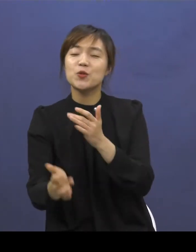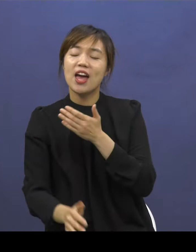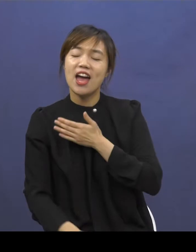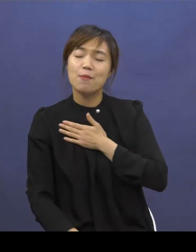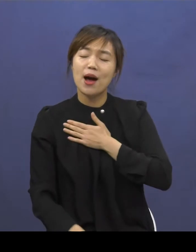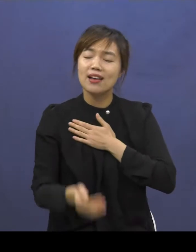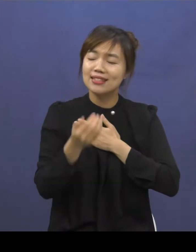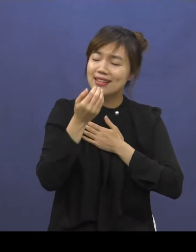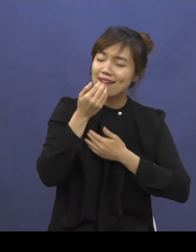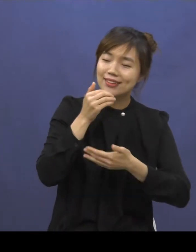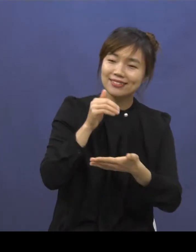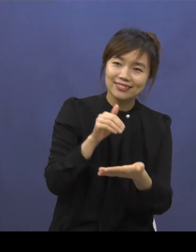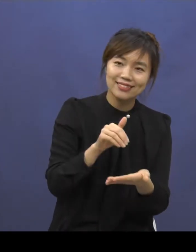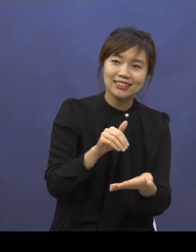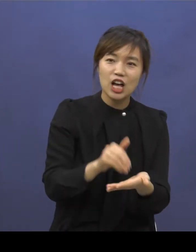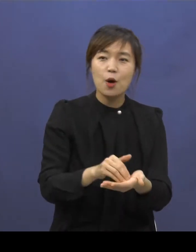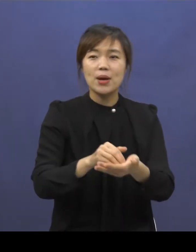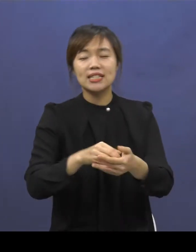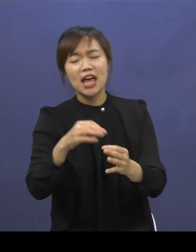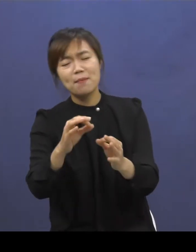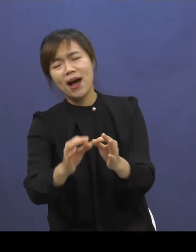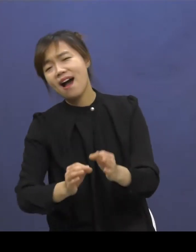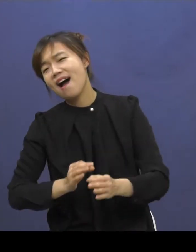예수의 반석 만세